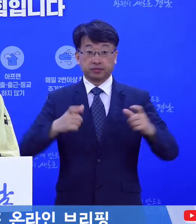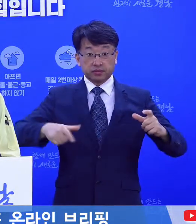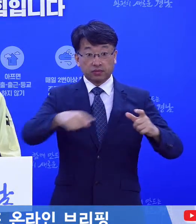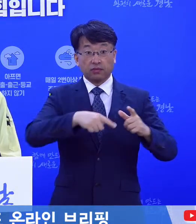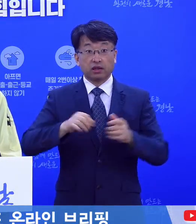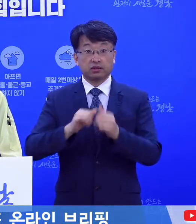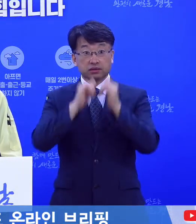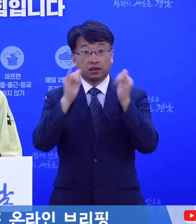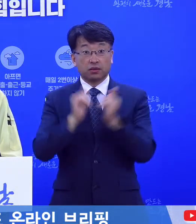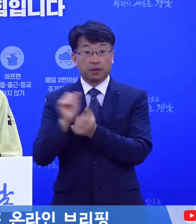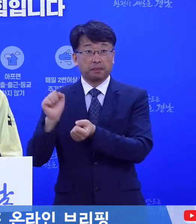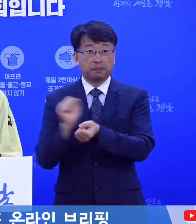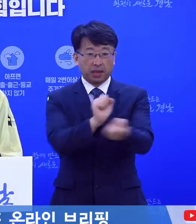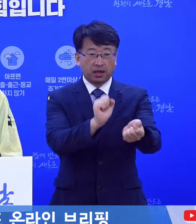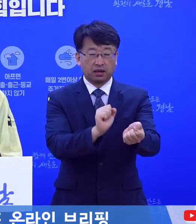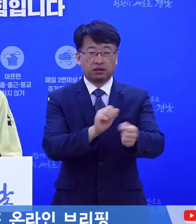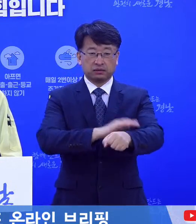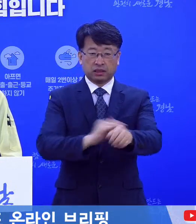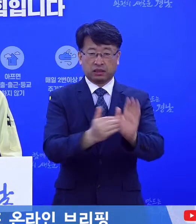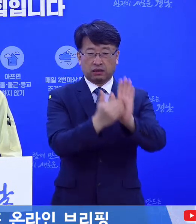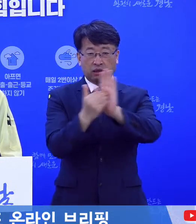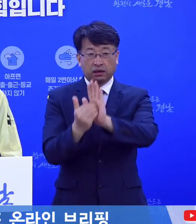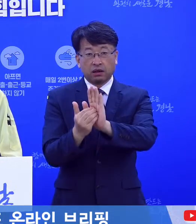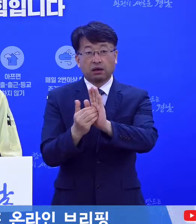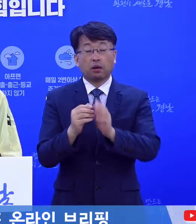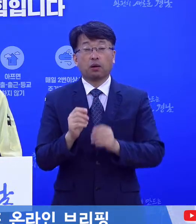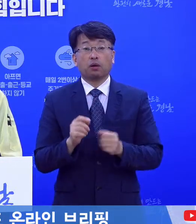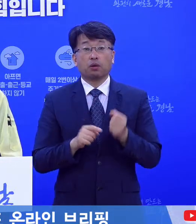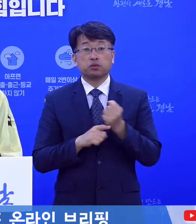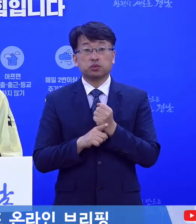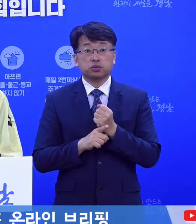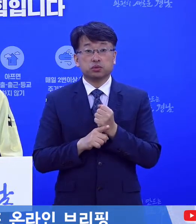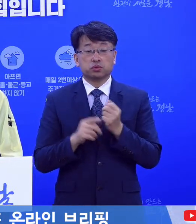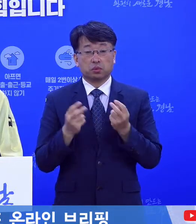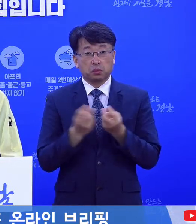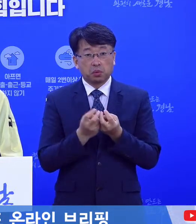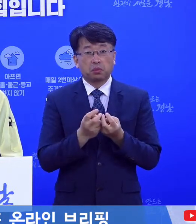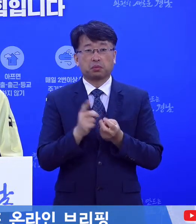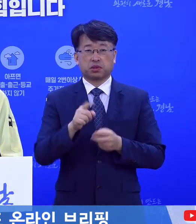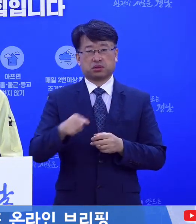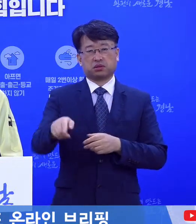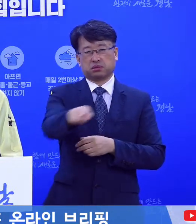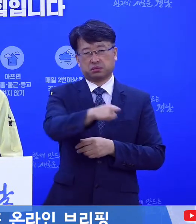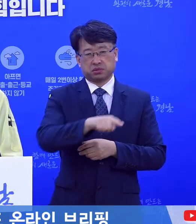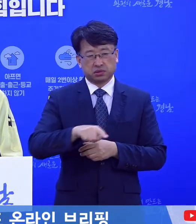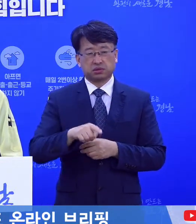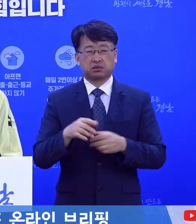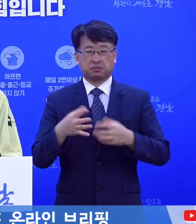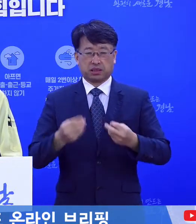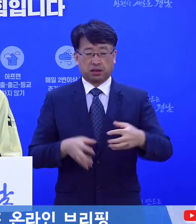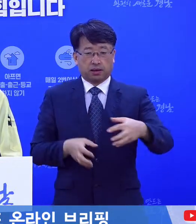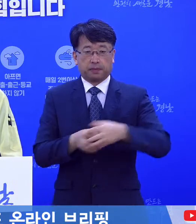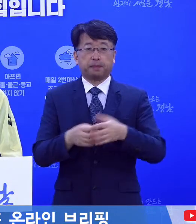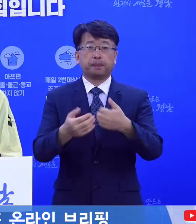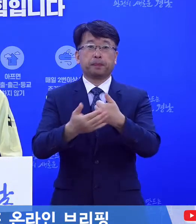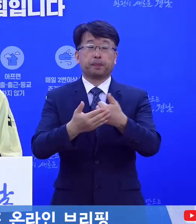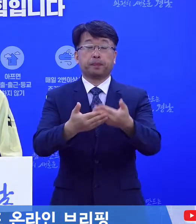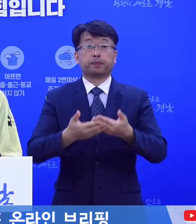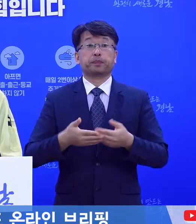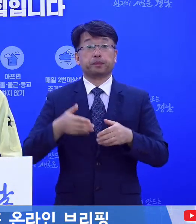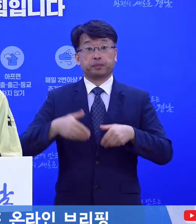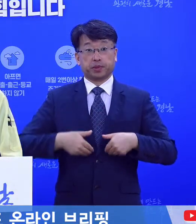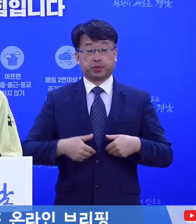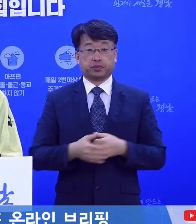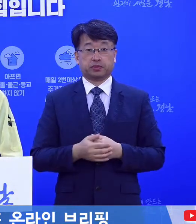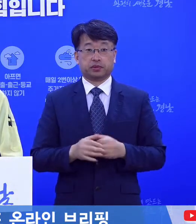지역사회 감염 확산을 효과적으로 차단하기 위해서는 도민 여러분의 적극적인 동참이 꼭 필요합니다. 사회적